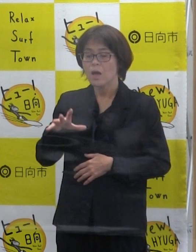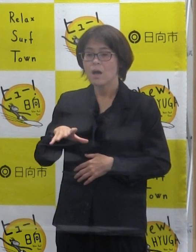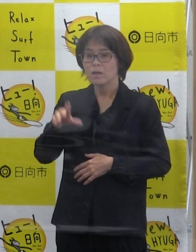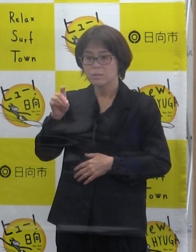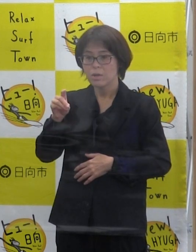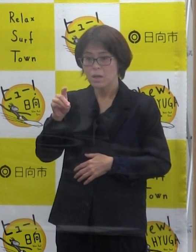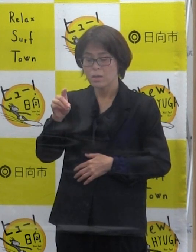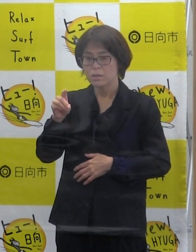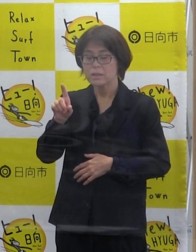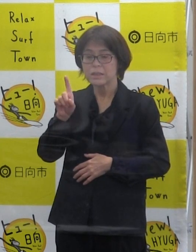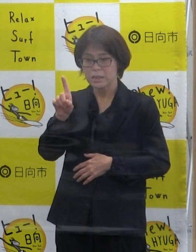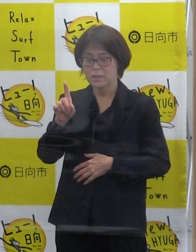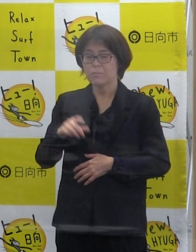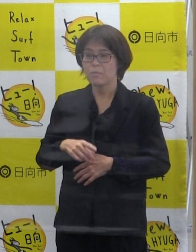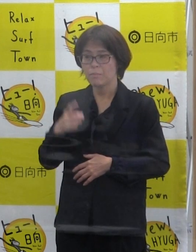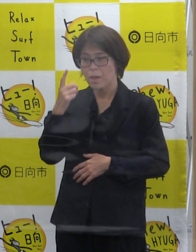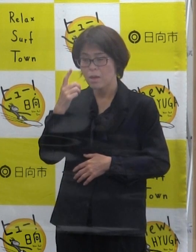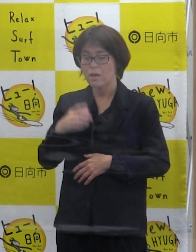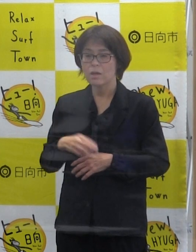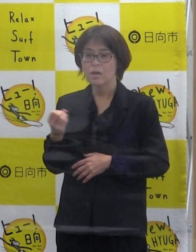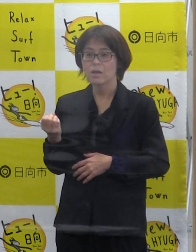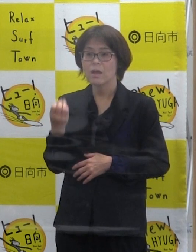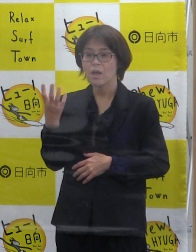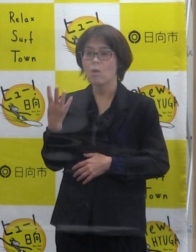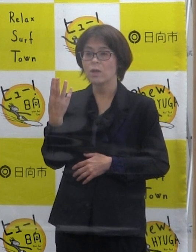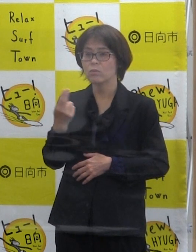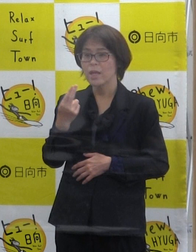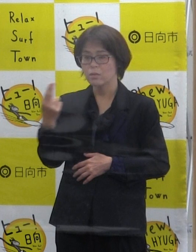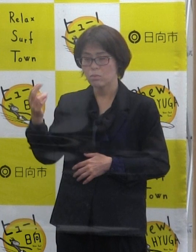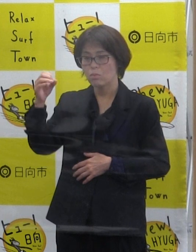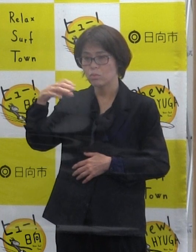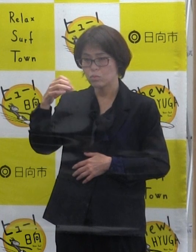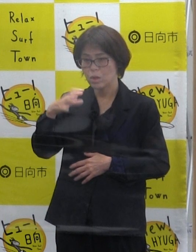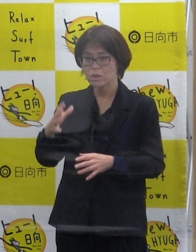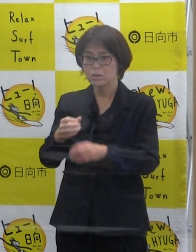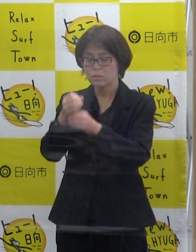発表事項1、令和4年度日向市